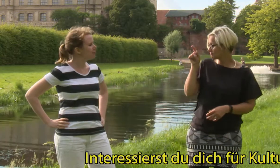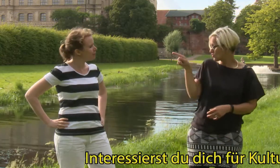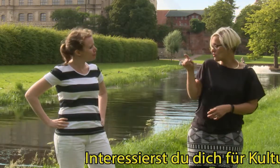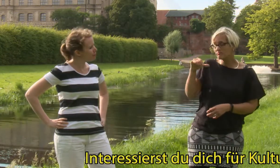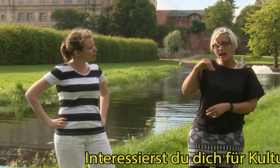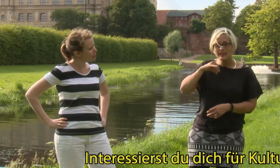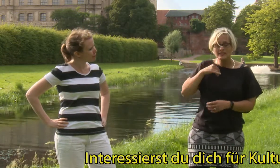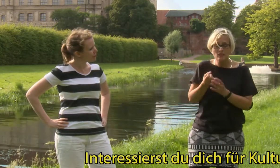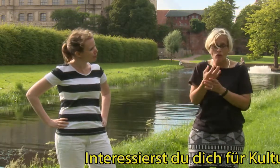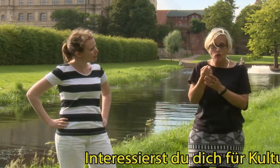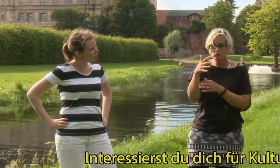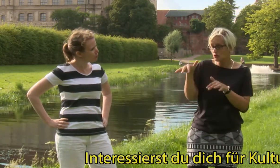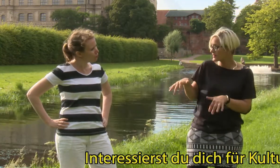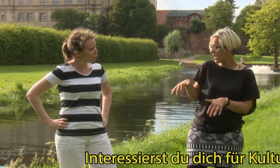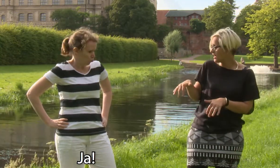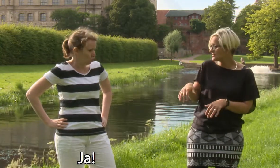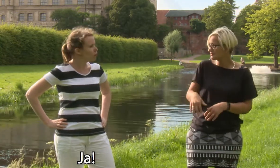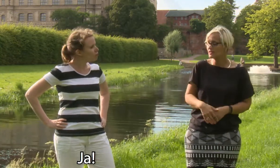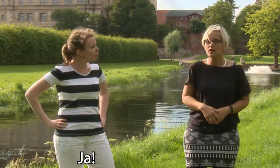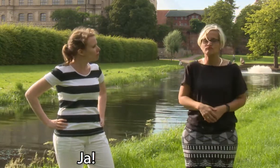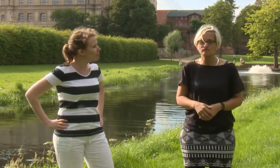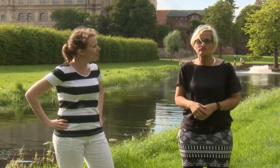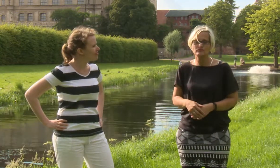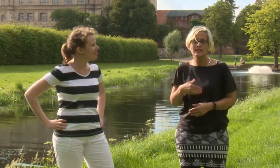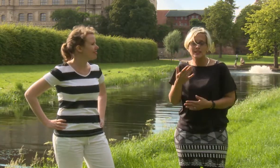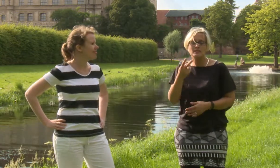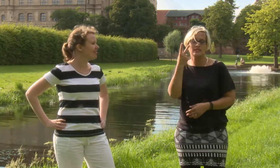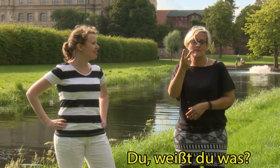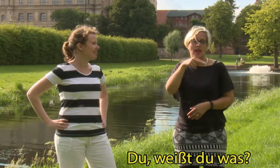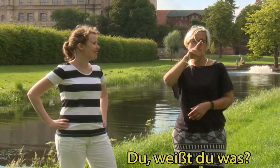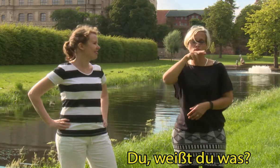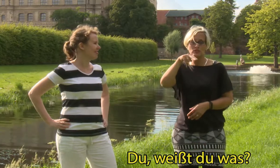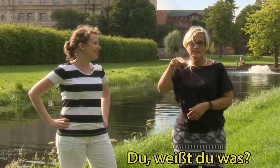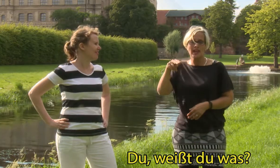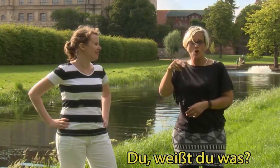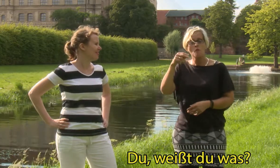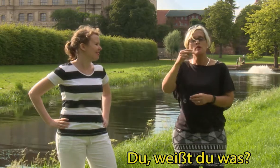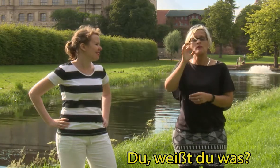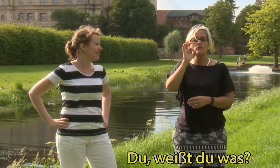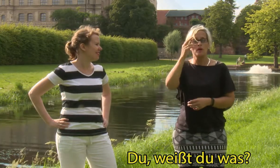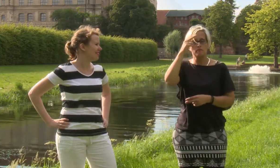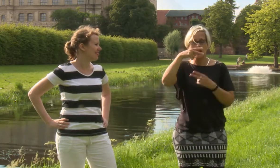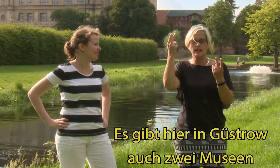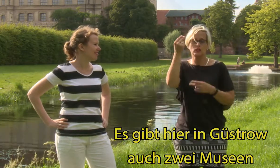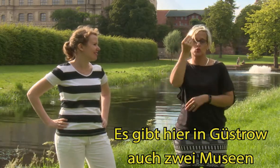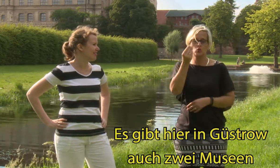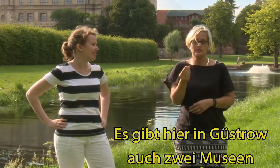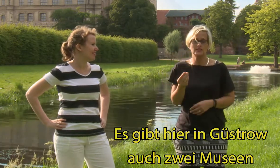Interessierst du dich für Kultur? Ja. Du, weißt du was? Es gibt hier in